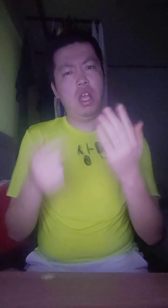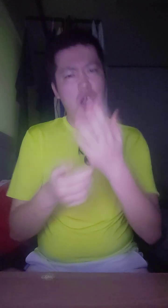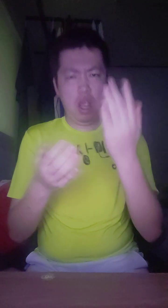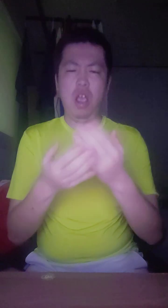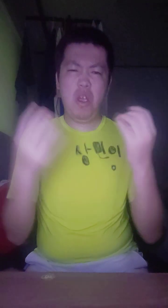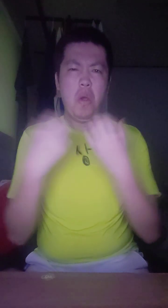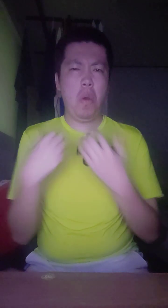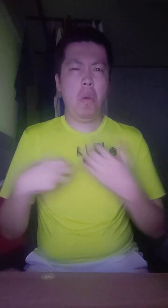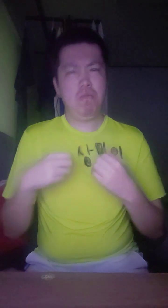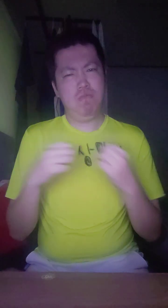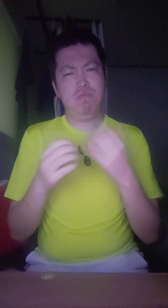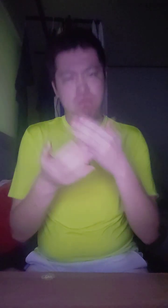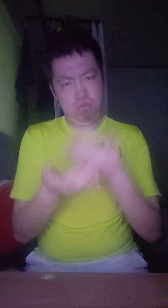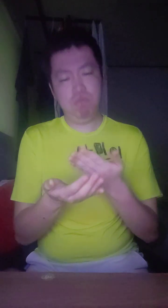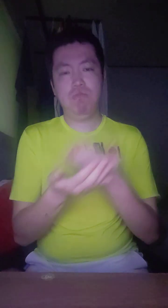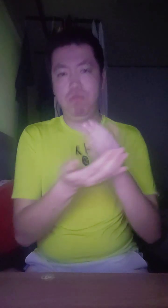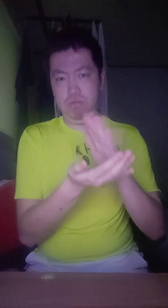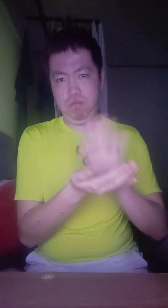잔뜩 겁을 먹은 아이부터 달랩니다.